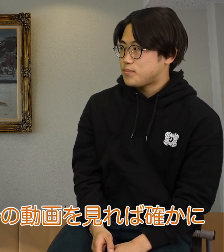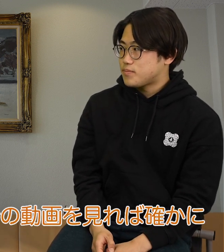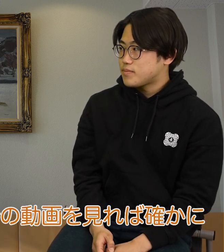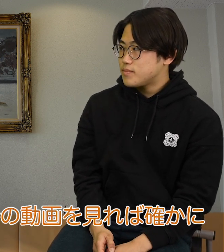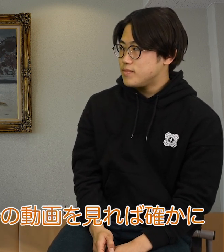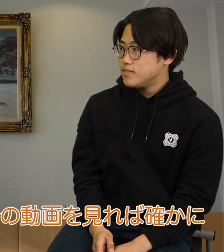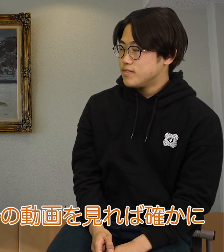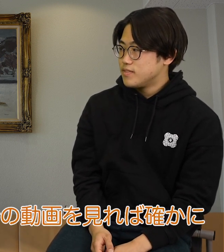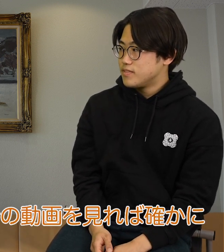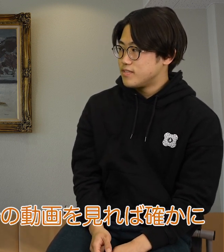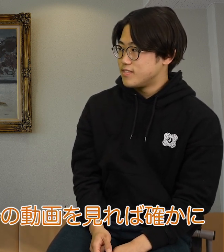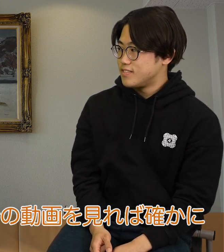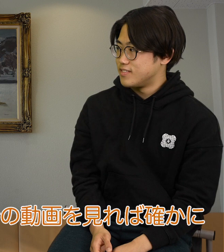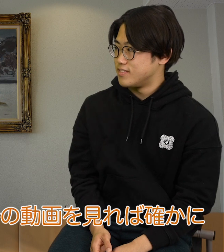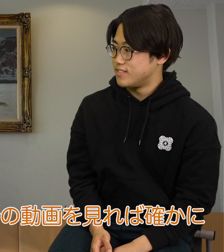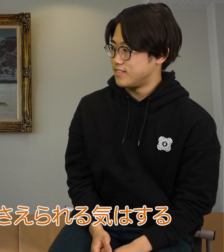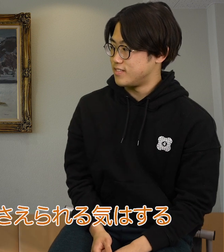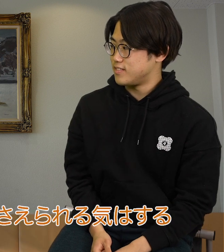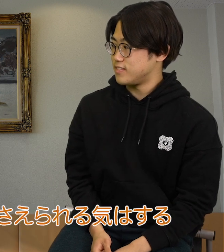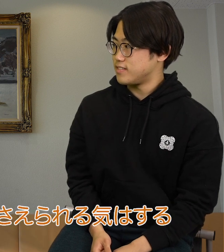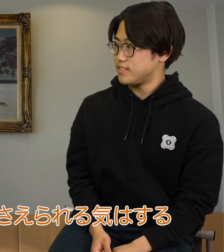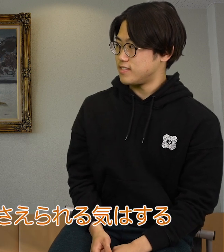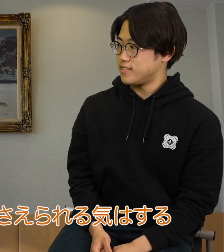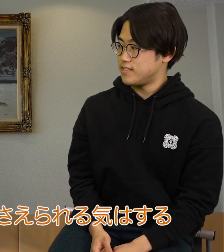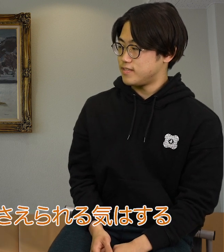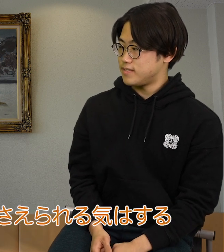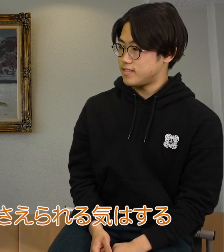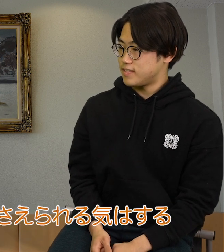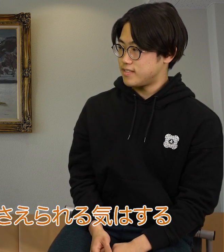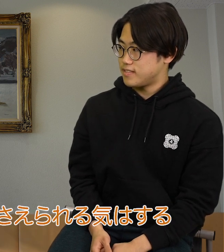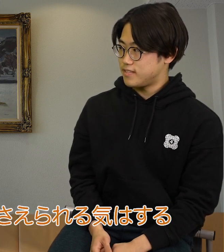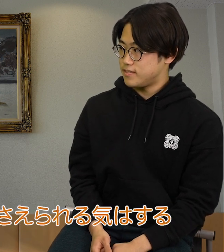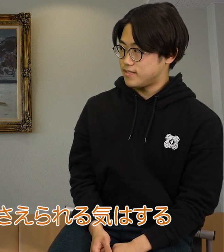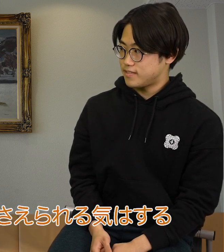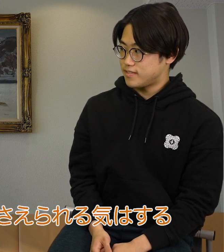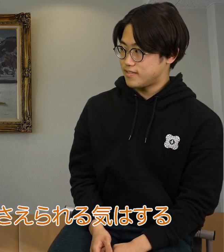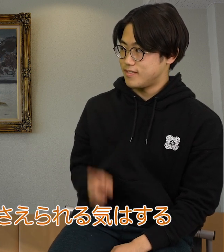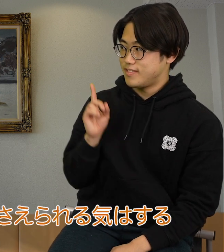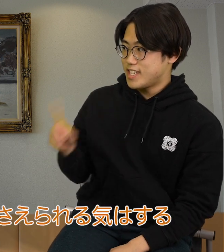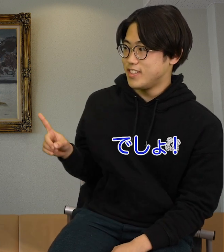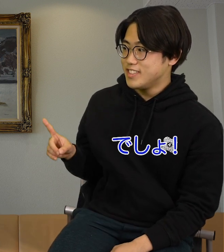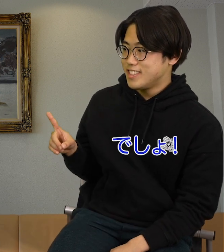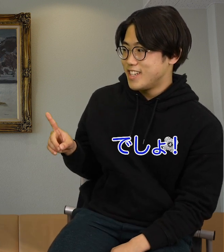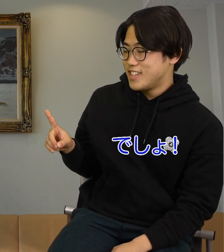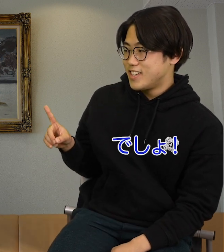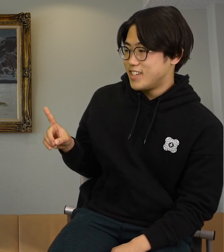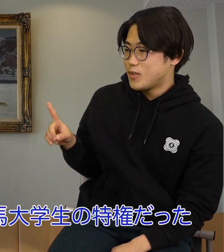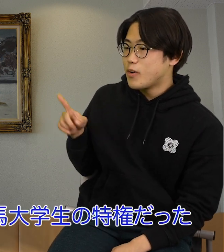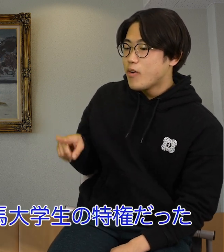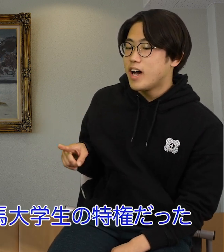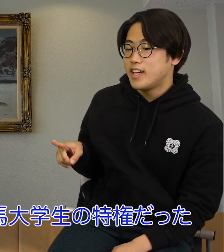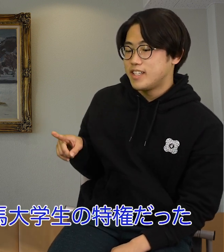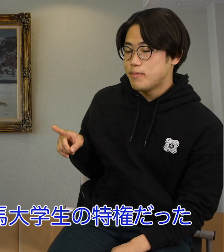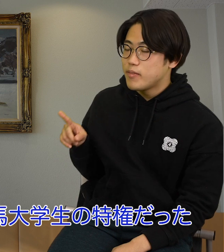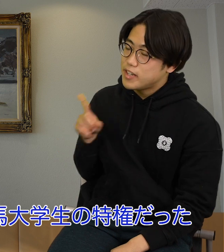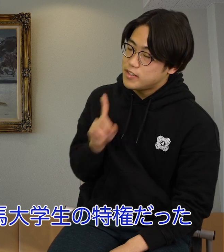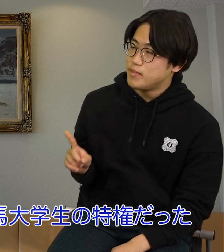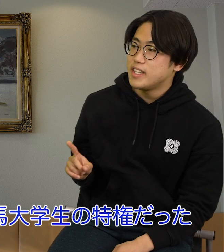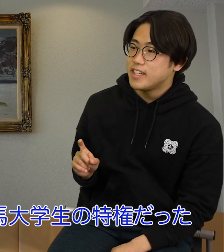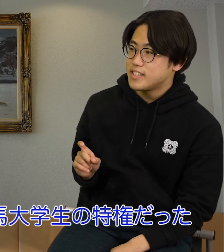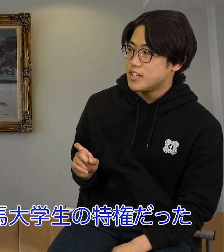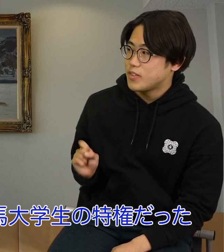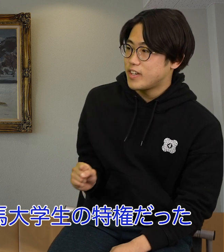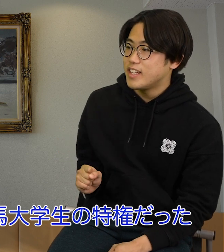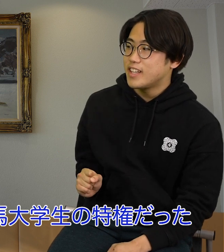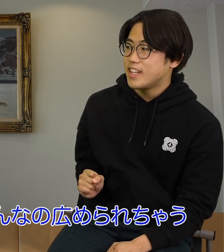か、今の動画見れば確かに文法が一つ一つ抑えられる気がする。 でしょ、これは今までは群馬